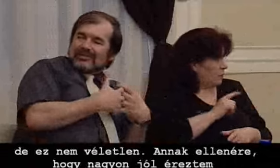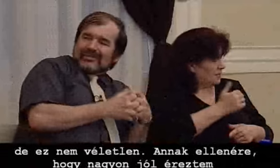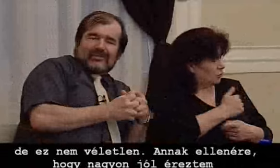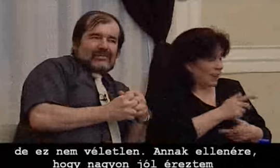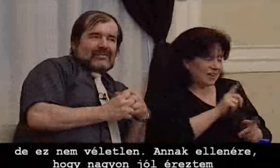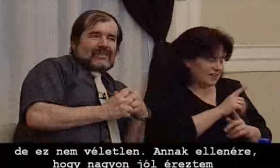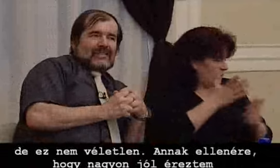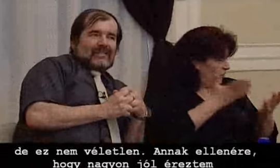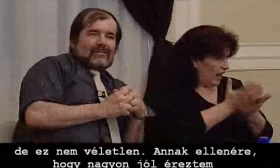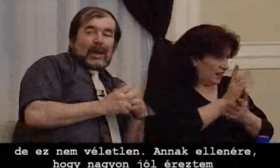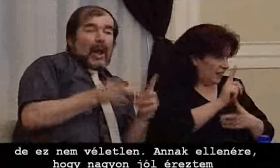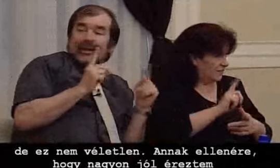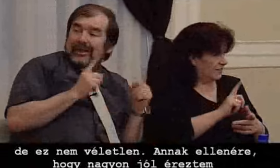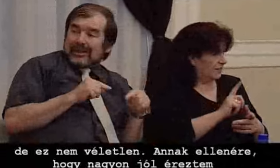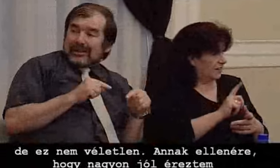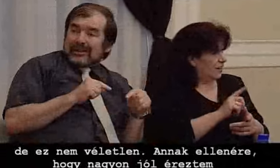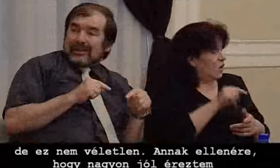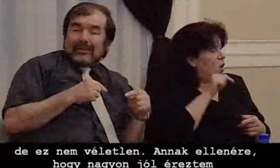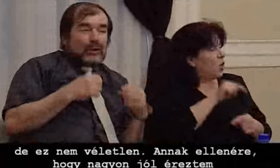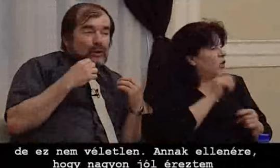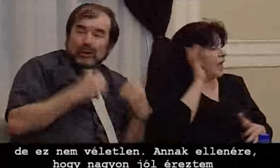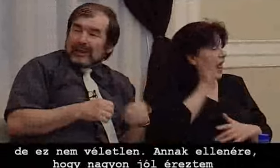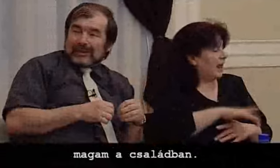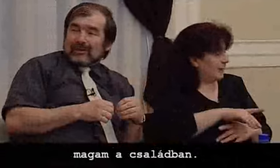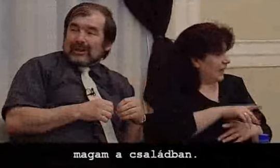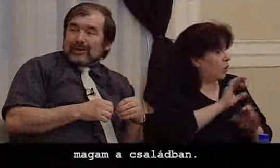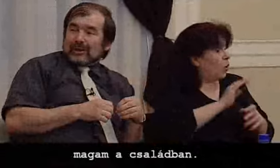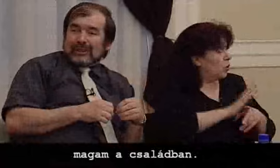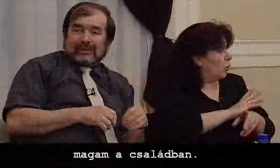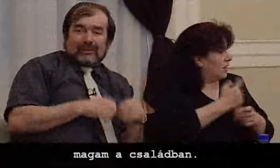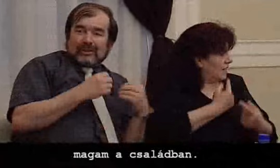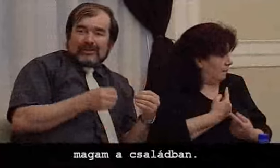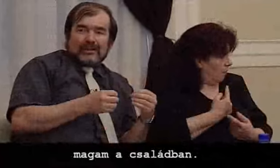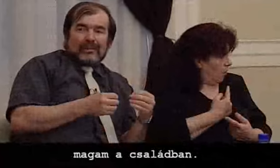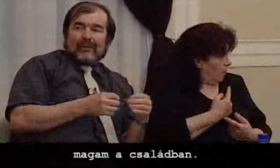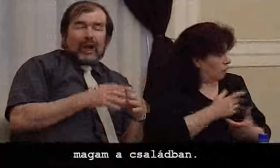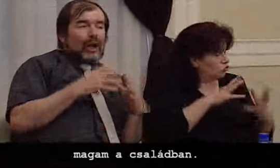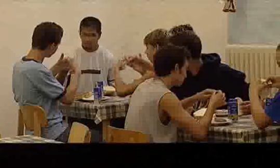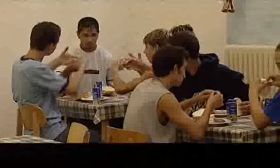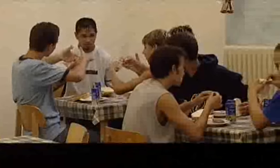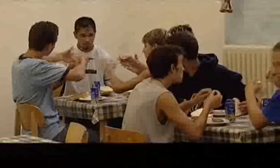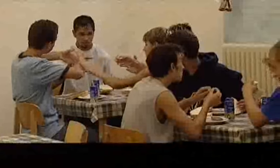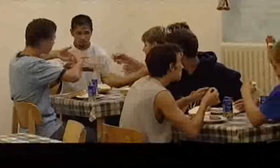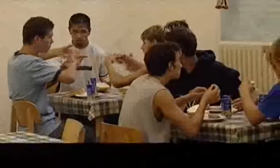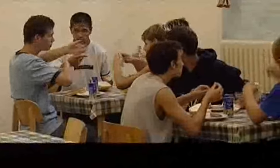ez nem véletlen. Annak ellenére, hogy jól értem magam, hogy nagyon jól érzem magam a családban.